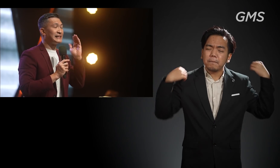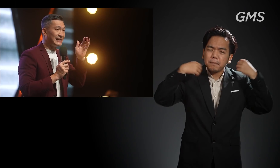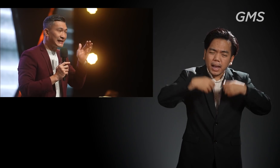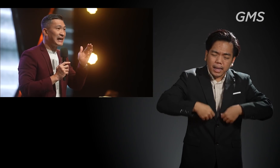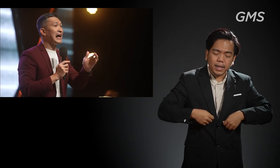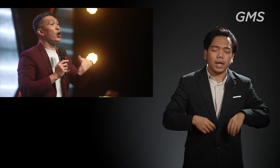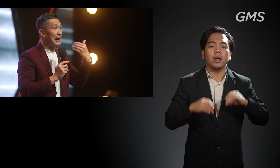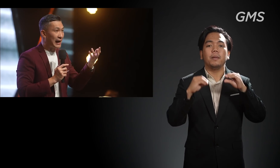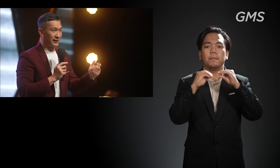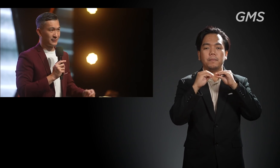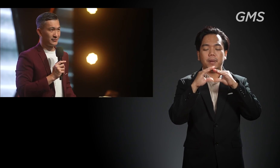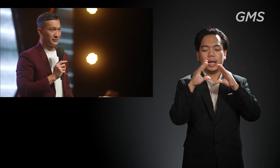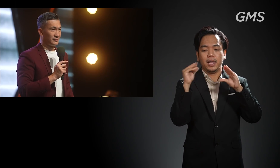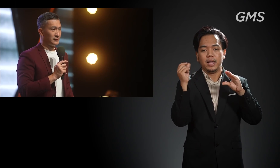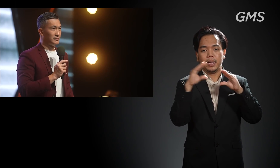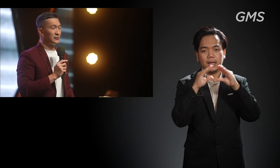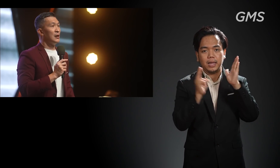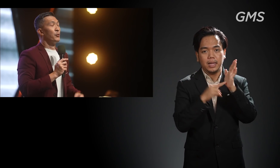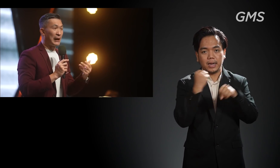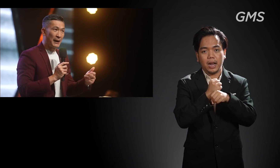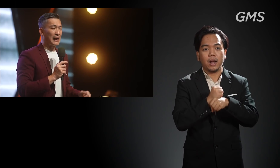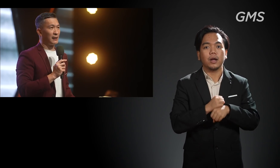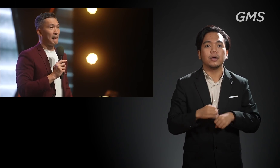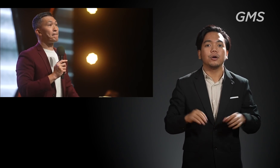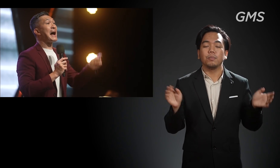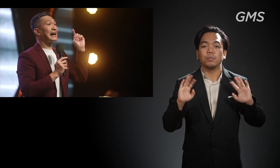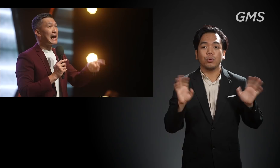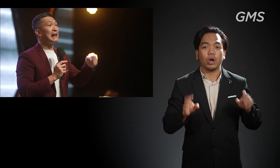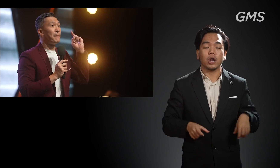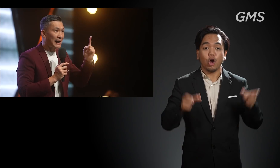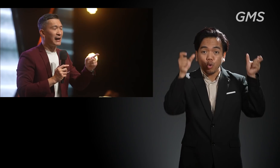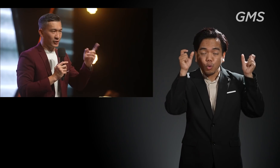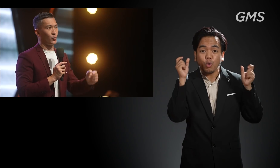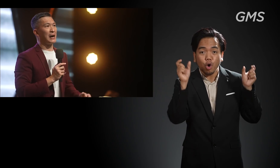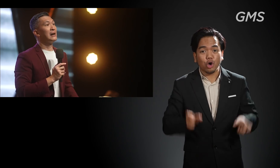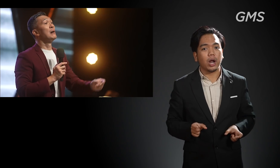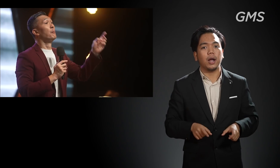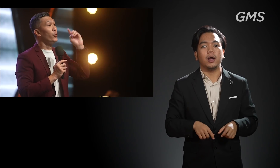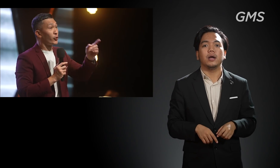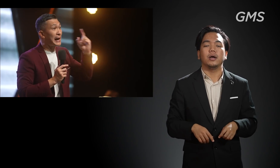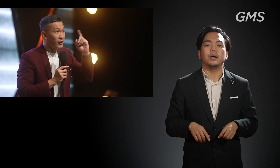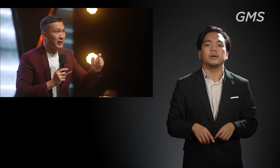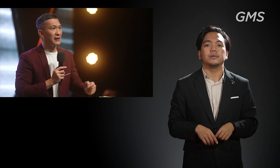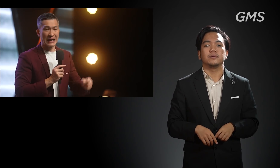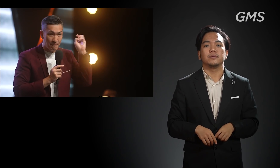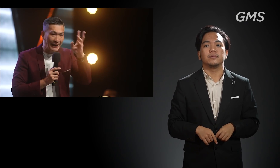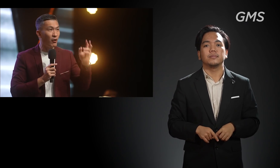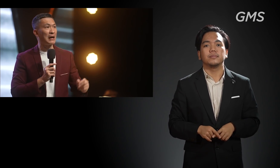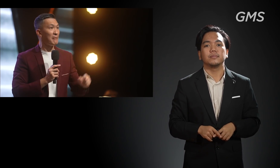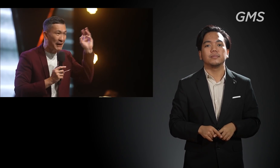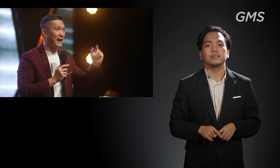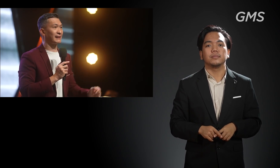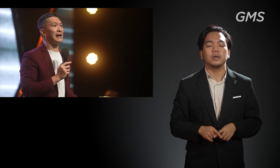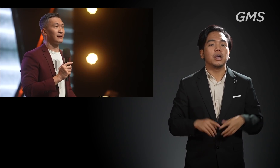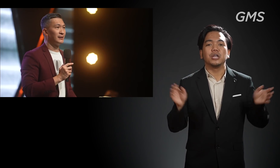Kasihilah, cintailah orang, bukan barang. Pakailah barang atau uang, bukan orang. Jangan pakai